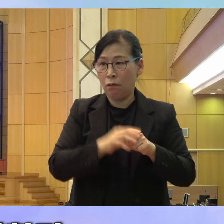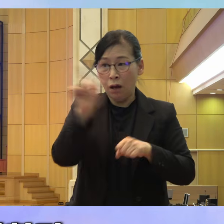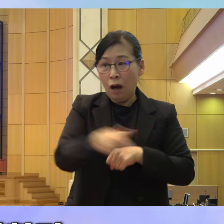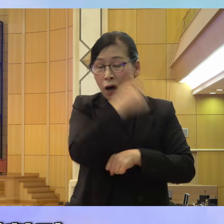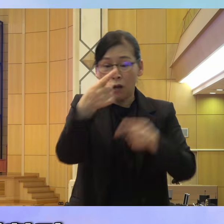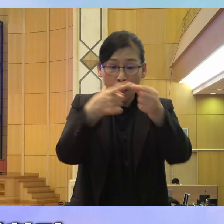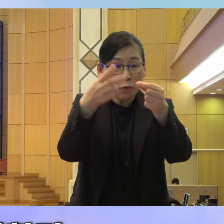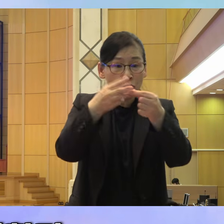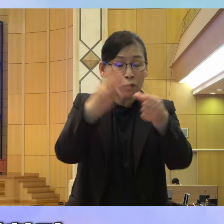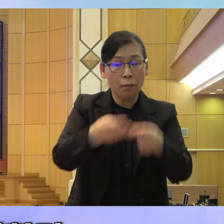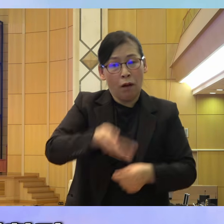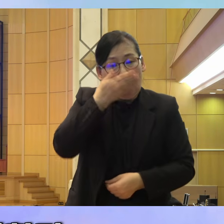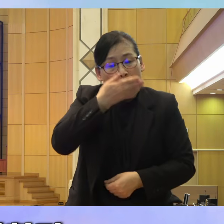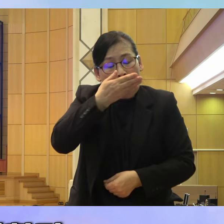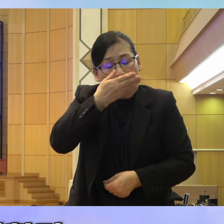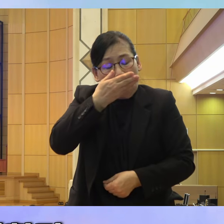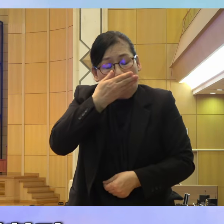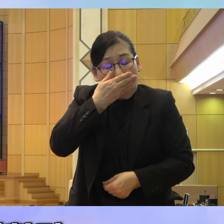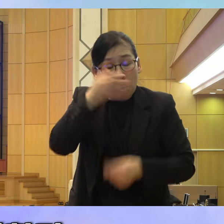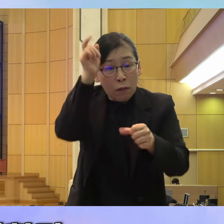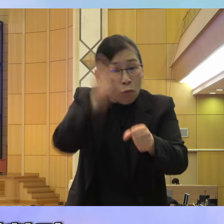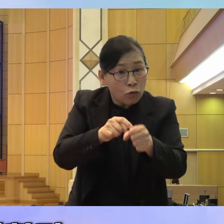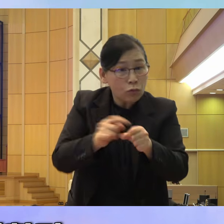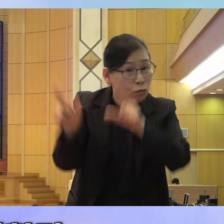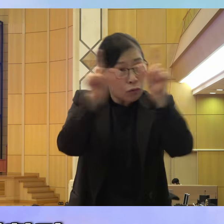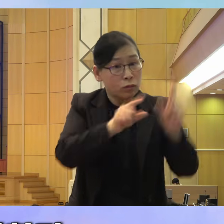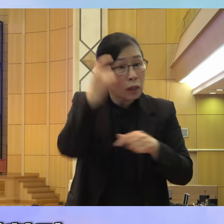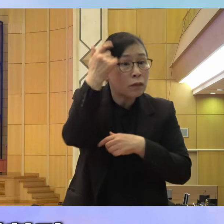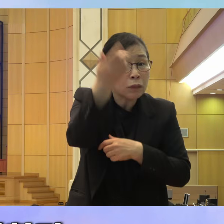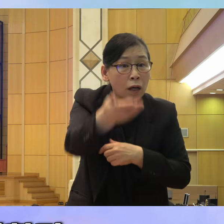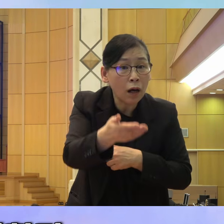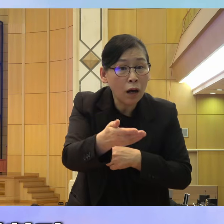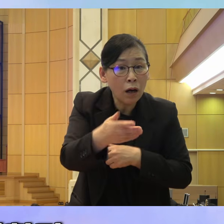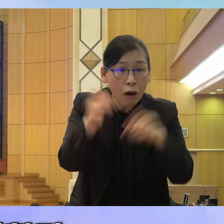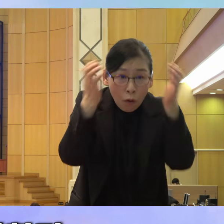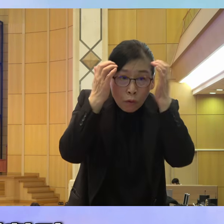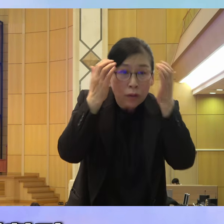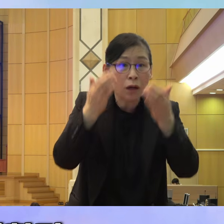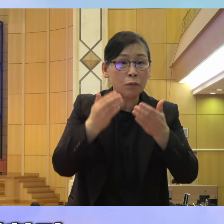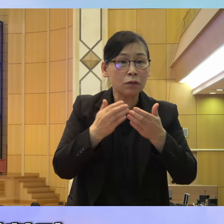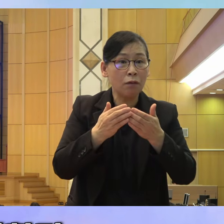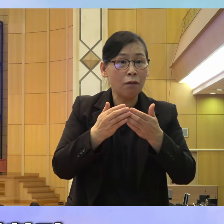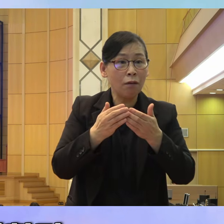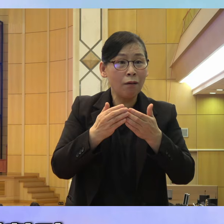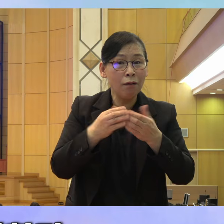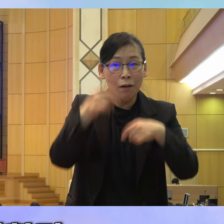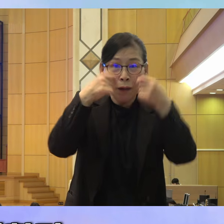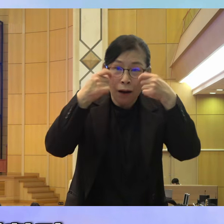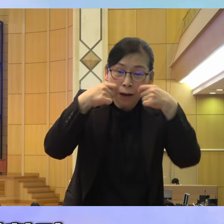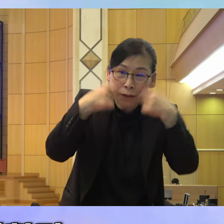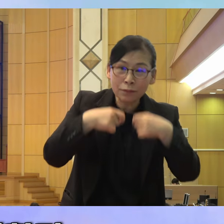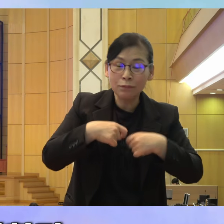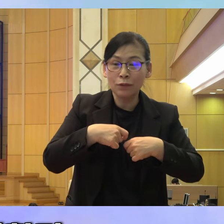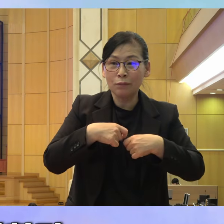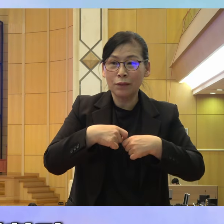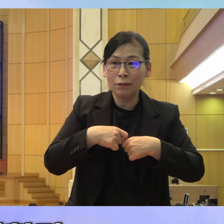세 끼 그거 먹으려고 그렇게 우리가 그렇게 고생하면서 눈물